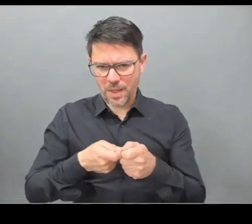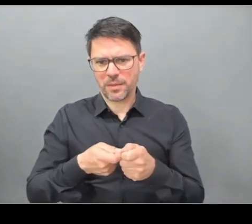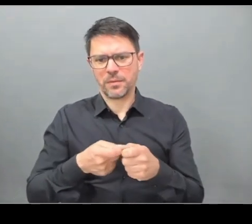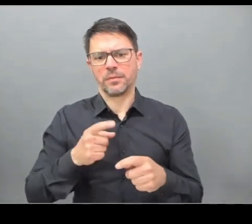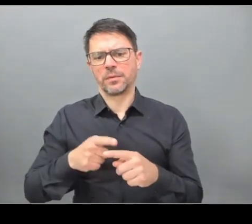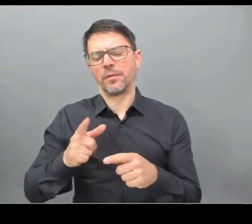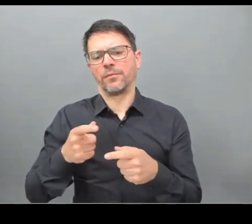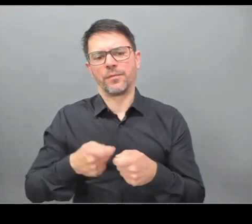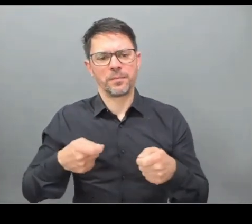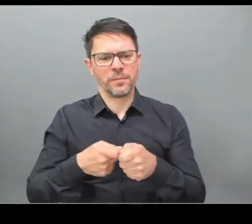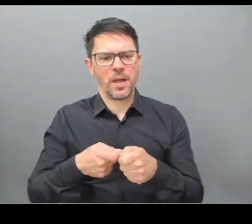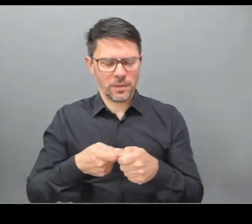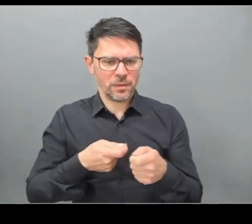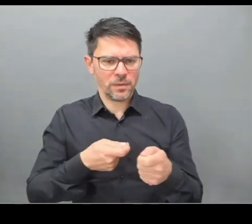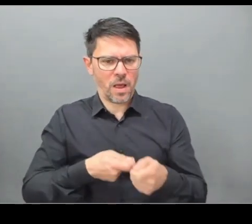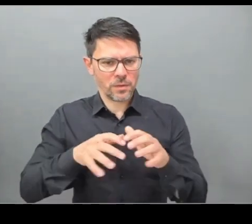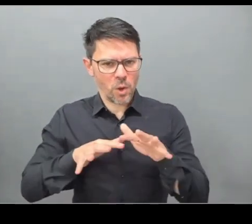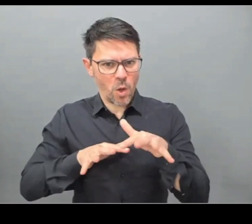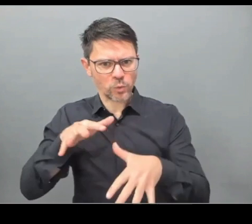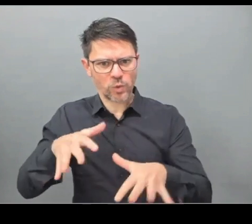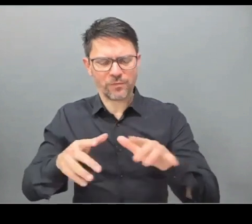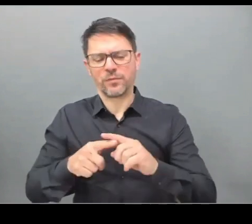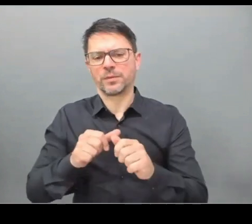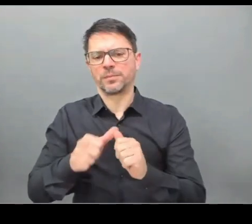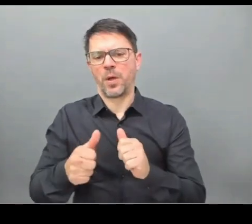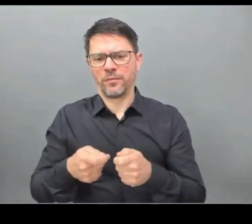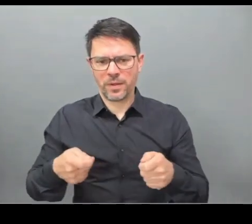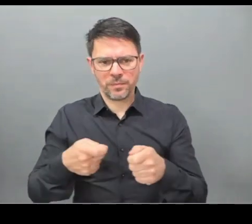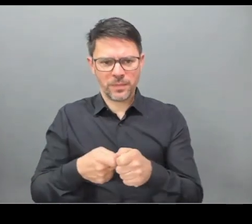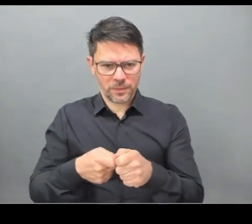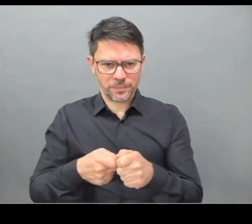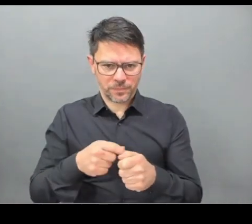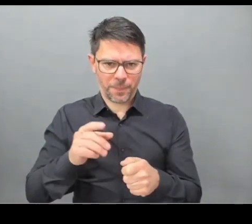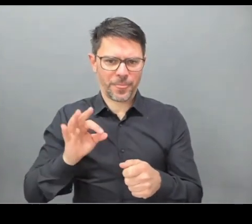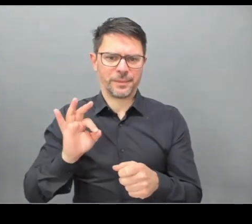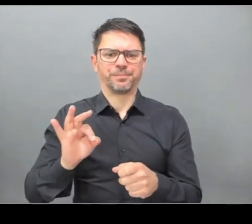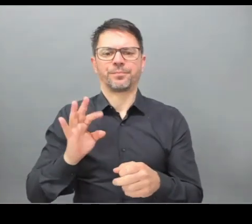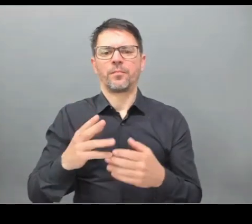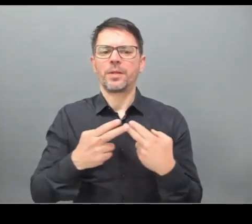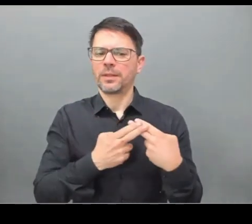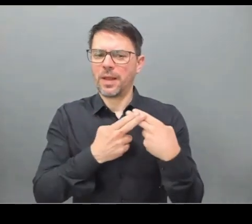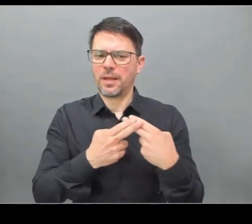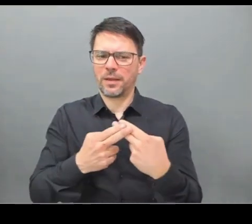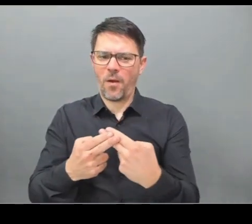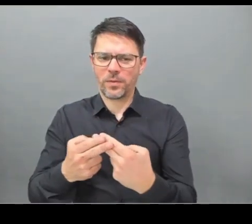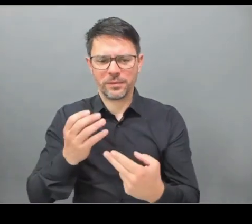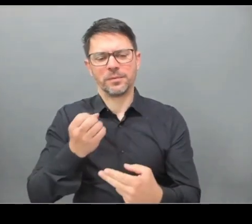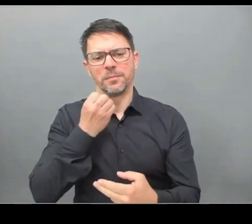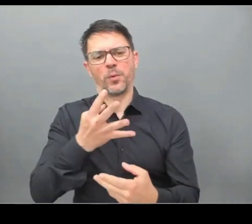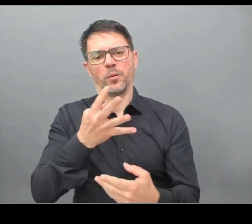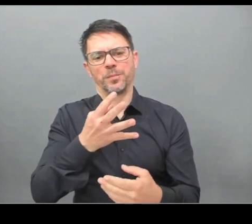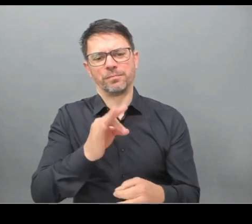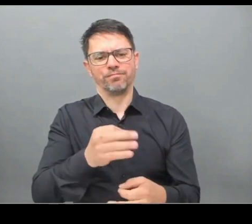hatten wir heute eine ganze Reihe sehr wichtiger und auch sehr ernster Themen, die wir beraten haben. Sie sehen schon an der